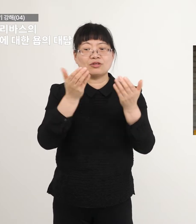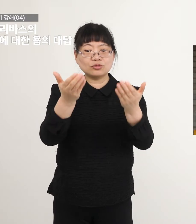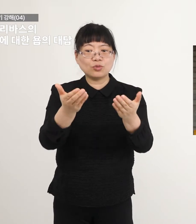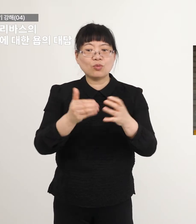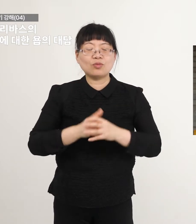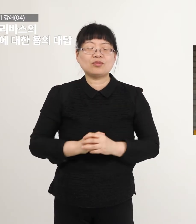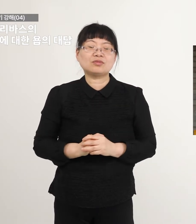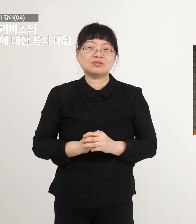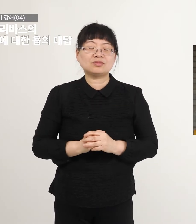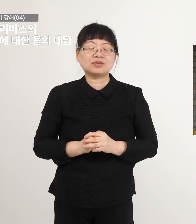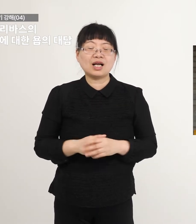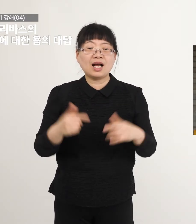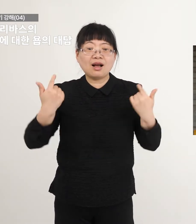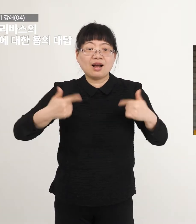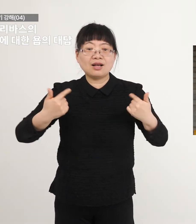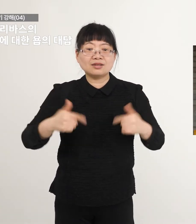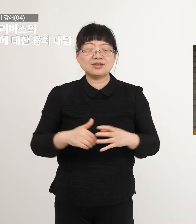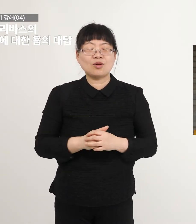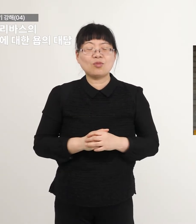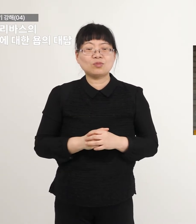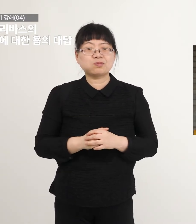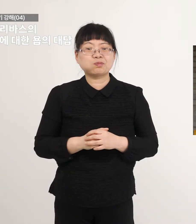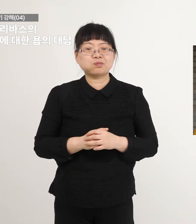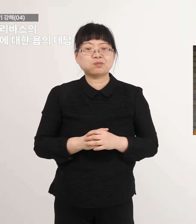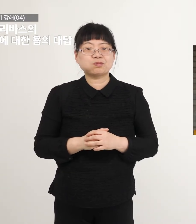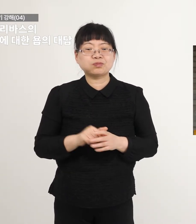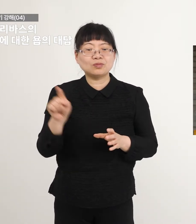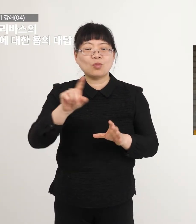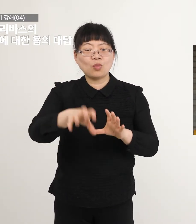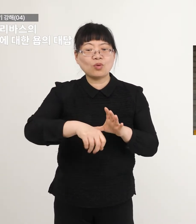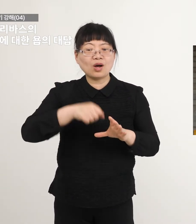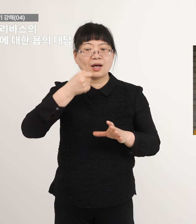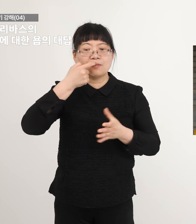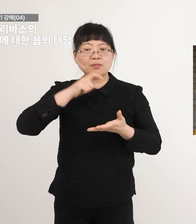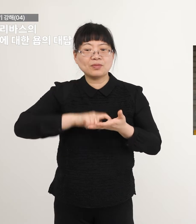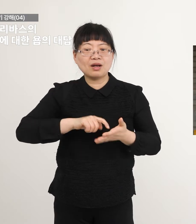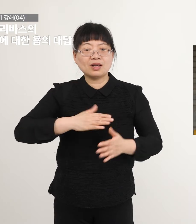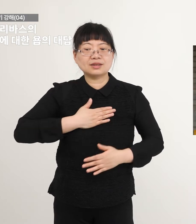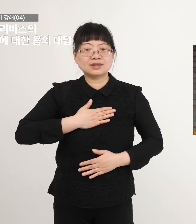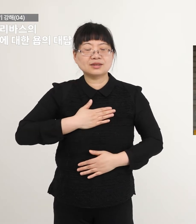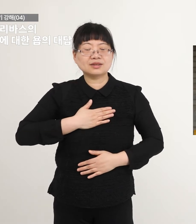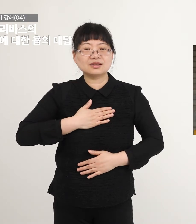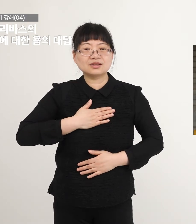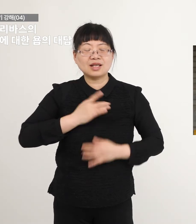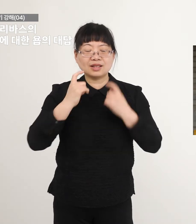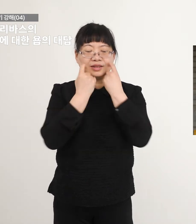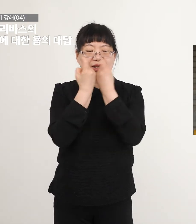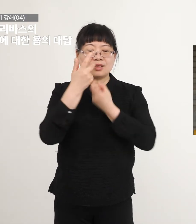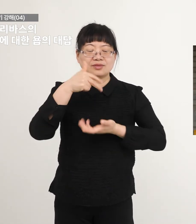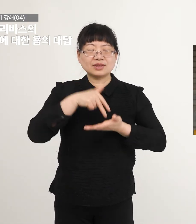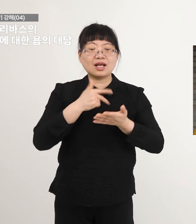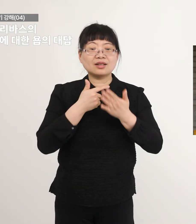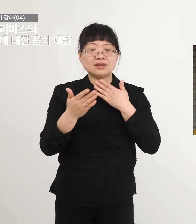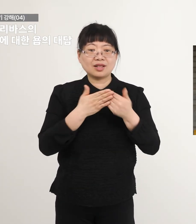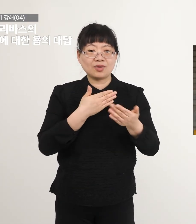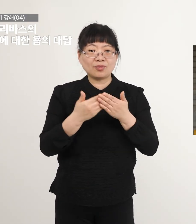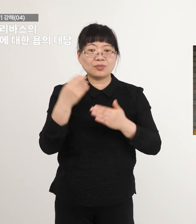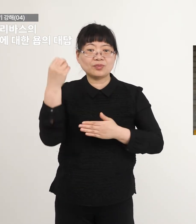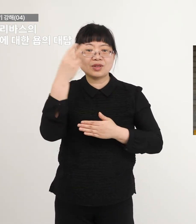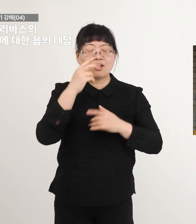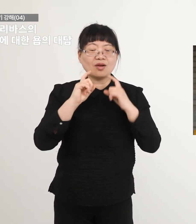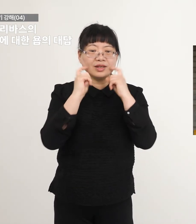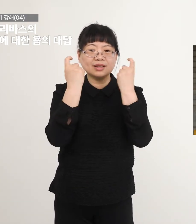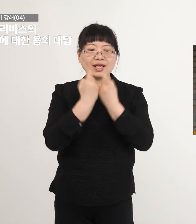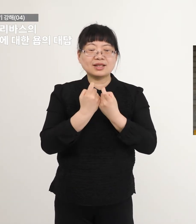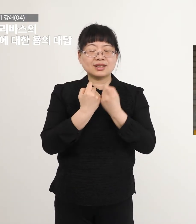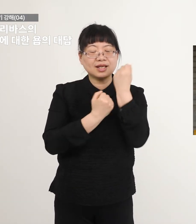위로한답시고 항상 뭘 꺼내 들기 쉽습니까? 자기 주관적 체험이나